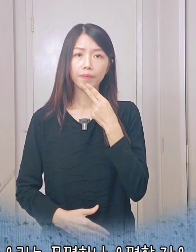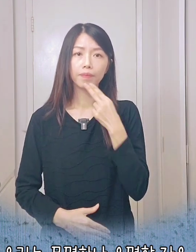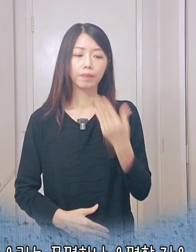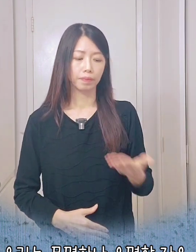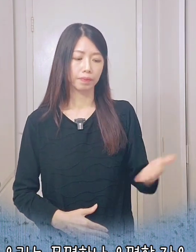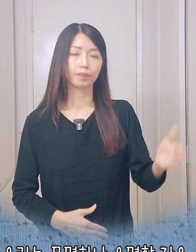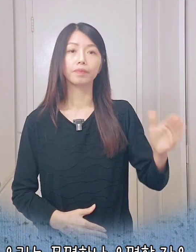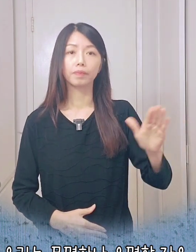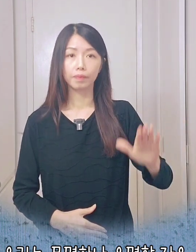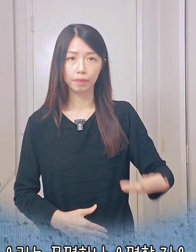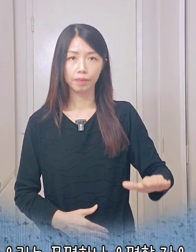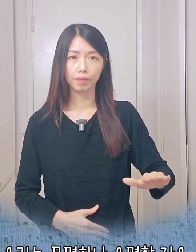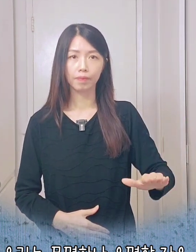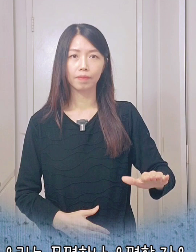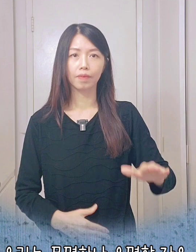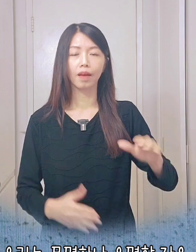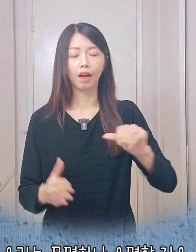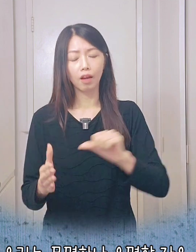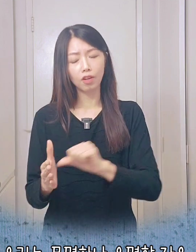무명하나